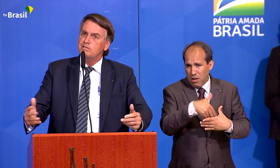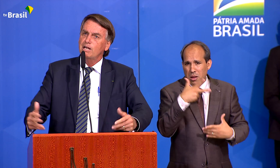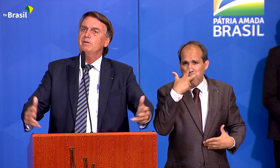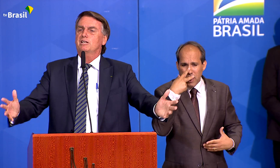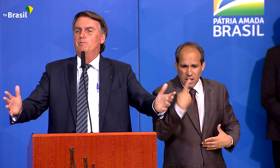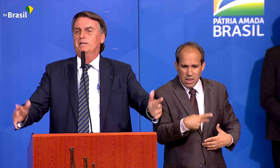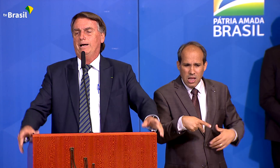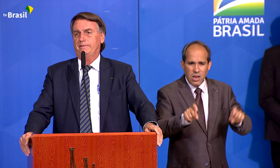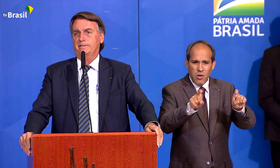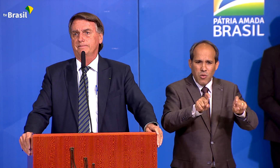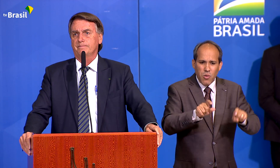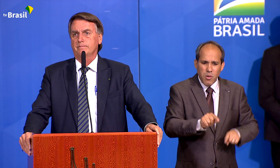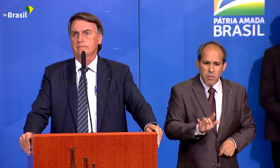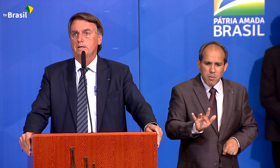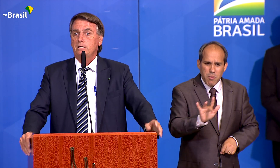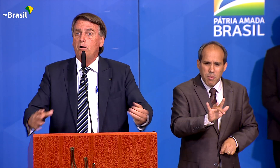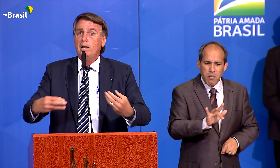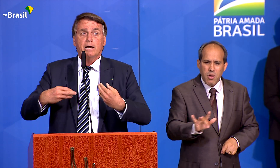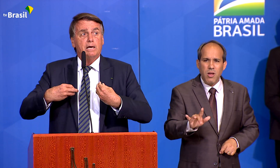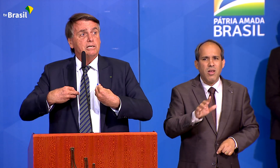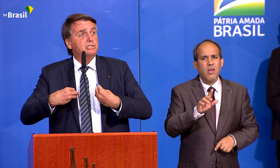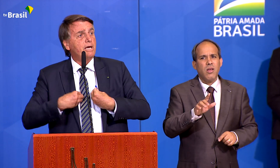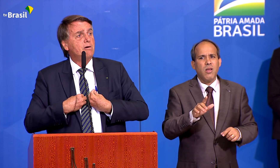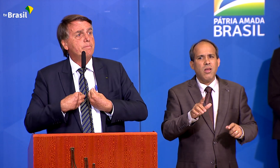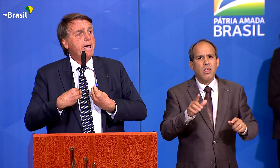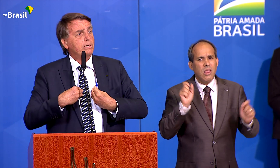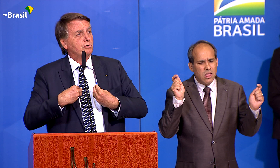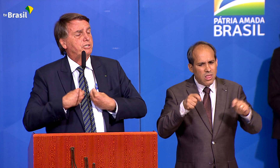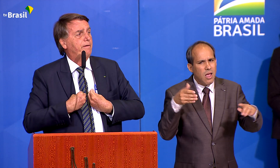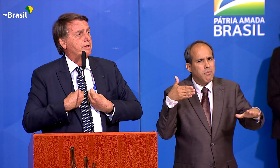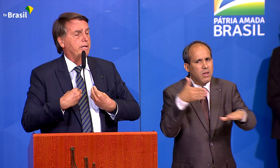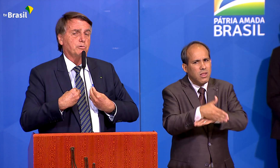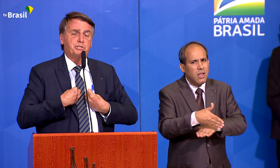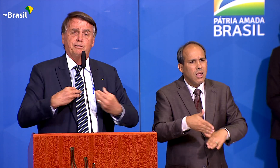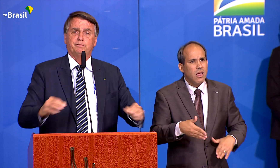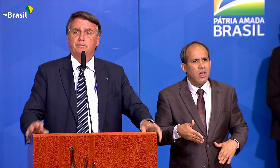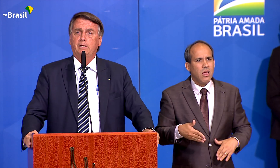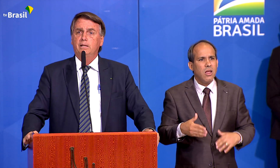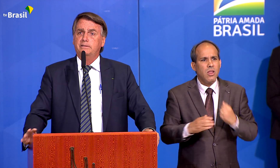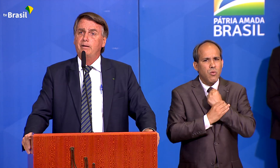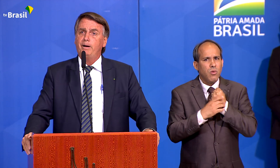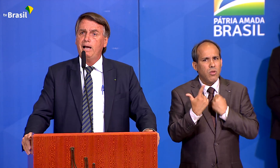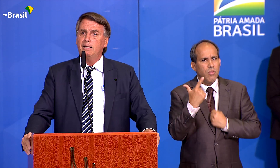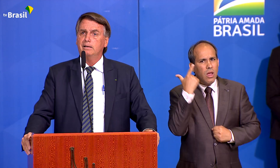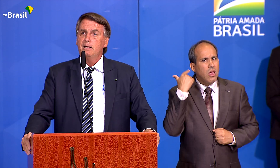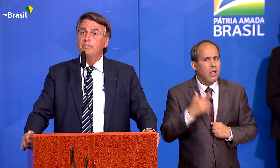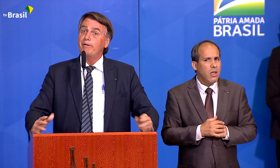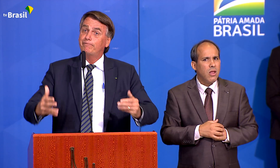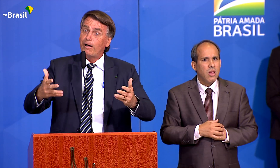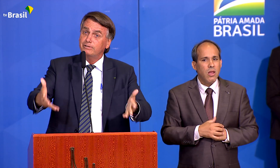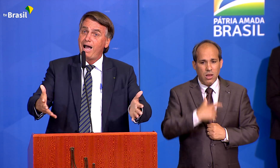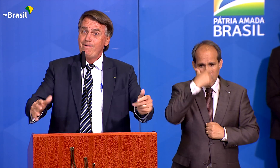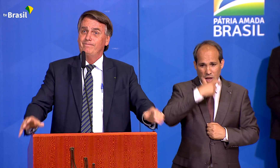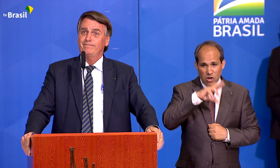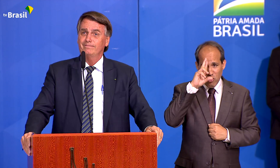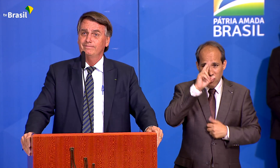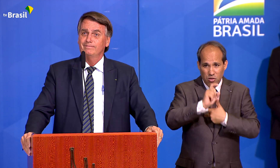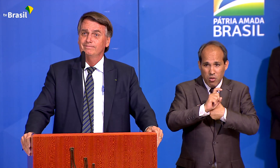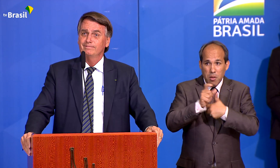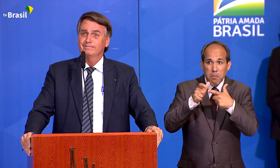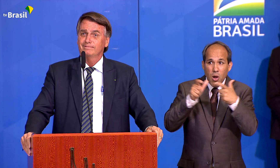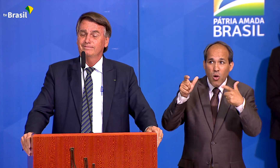não são inexpugnáveis e olha geralmente o chefe do executivo trabalha para